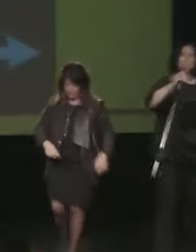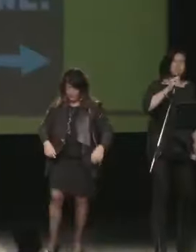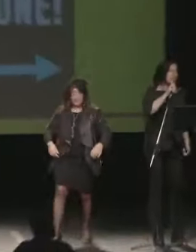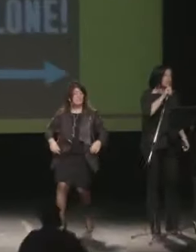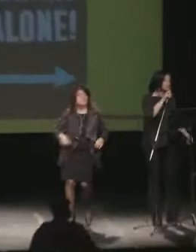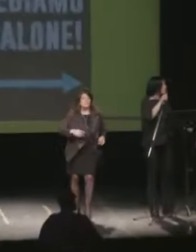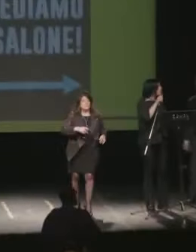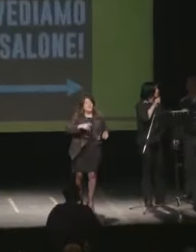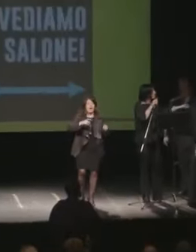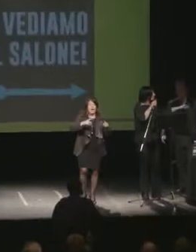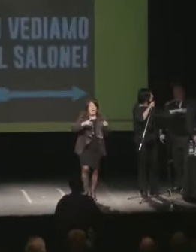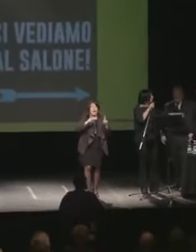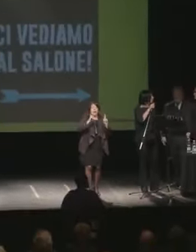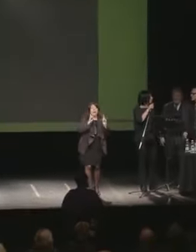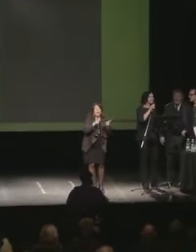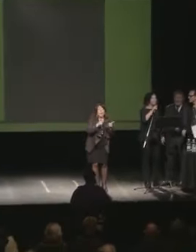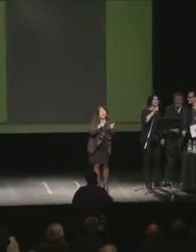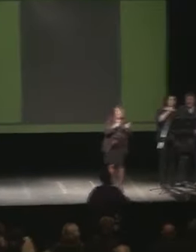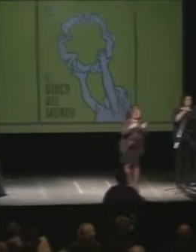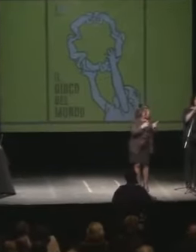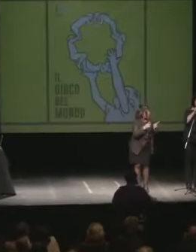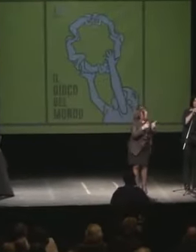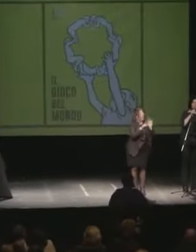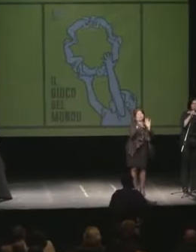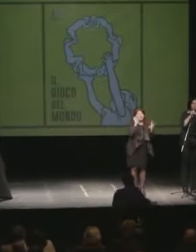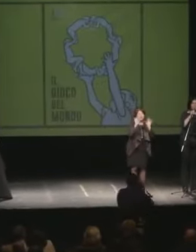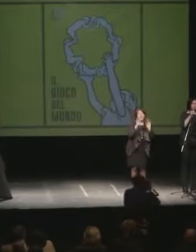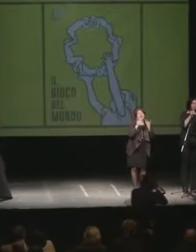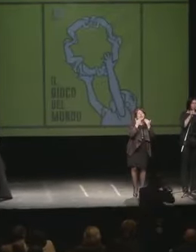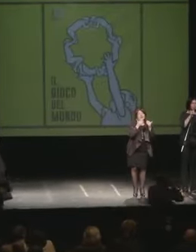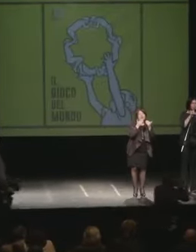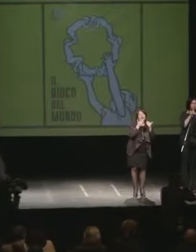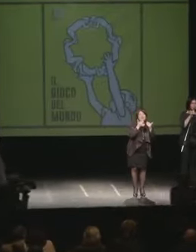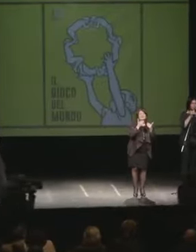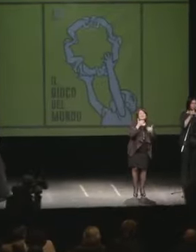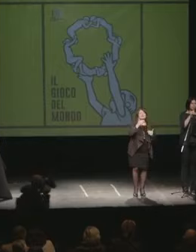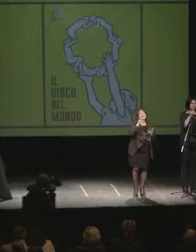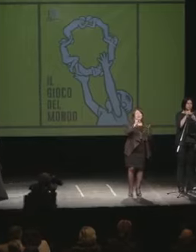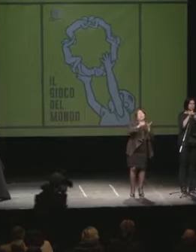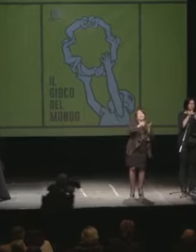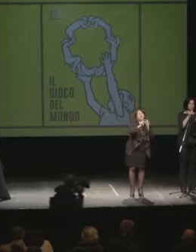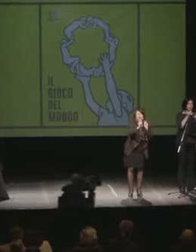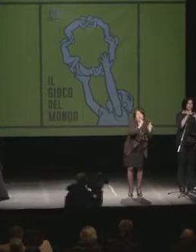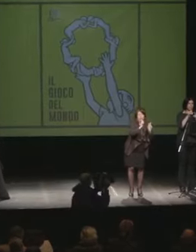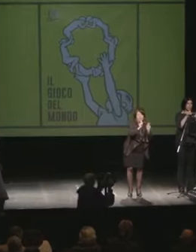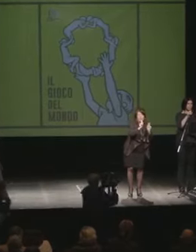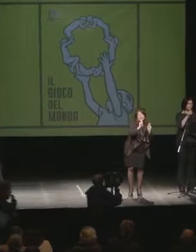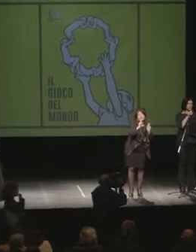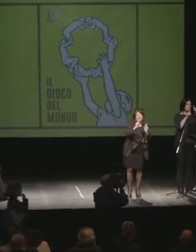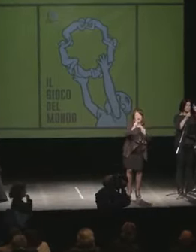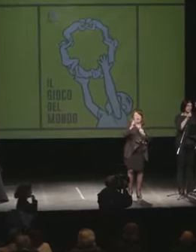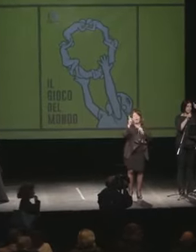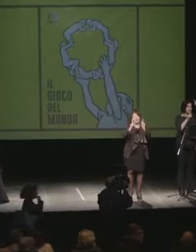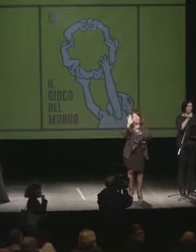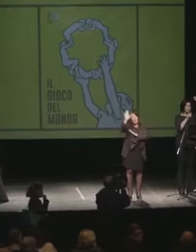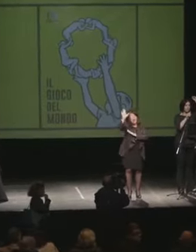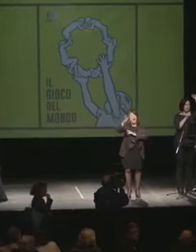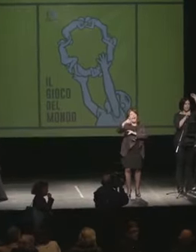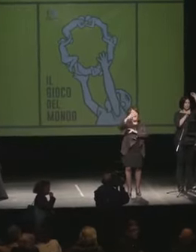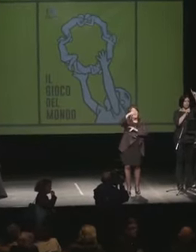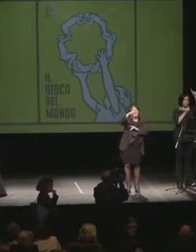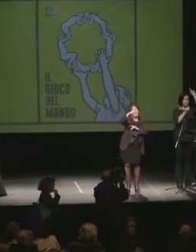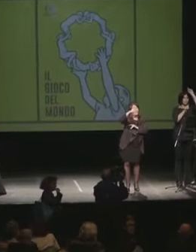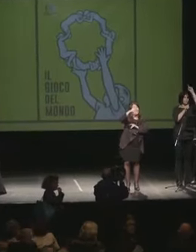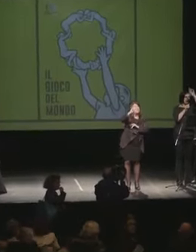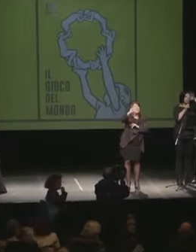mentre scegliamo i vini più costosi ringraziamo Prom Peru e l'ufficio commerciale del Peru di Milano per il pisco che vi